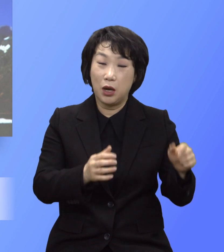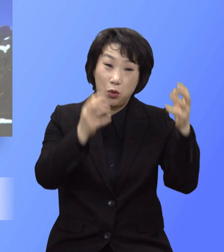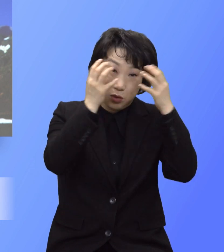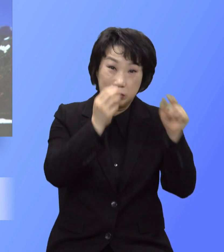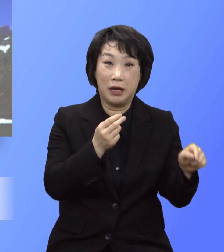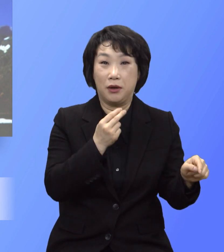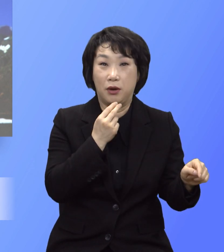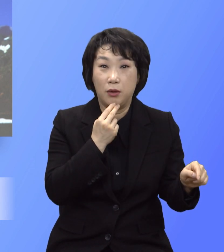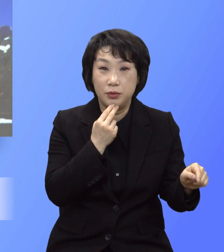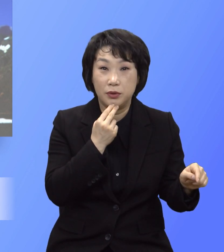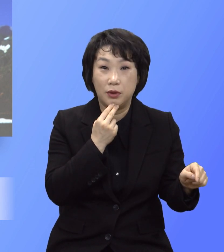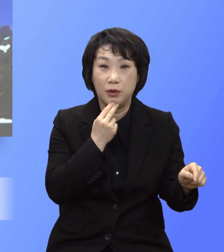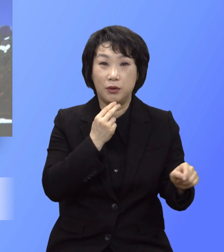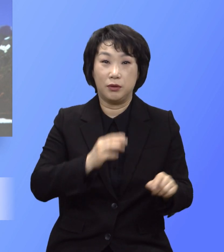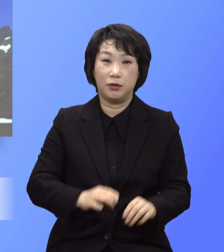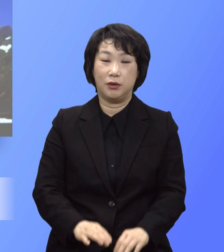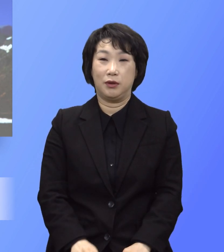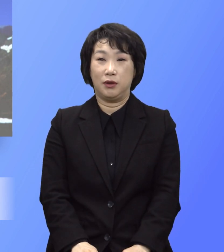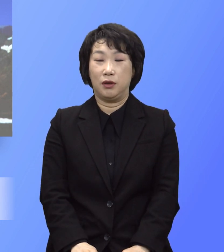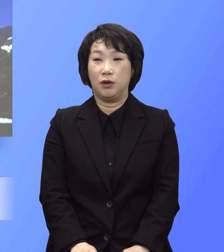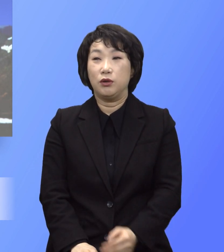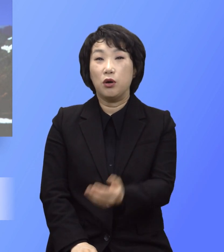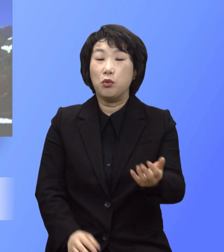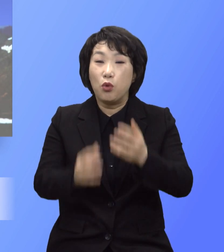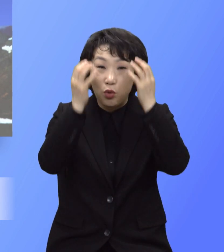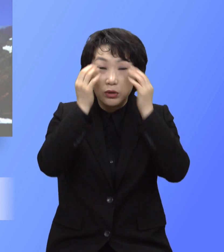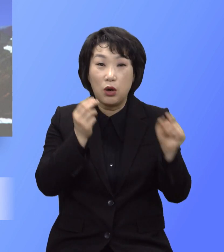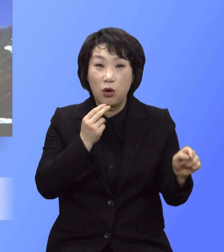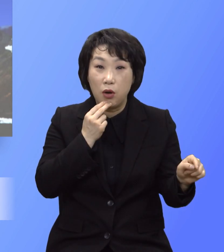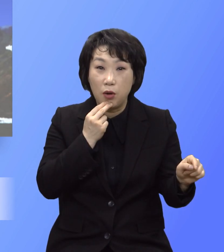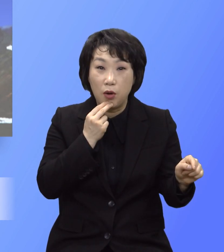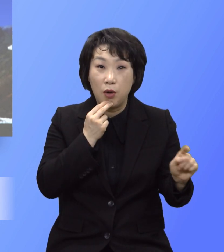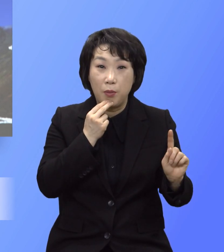고난이 없는 것. 고난이 없는 것은